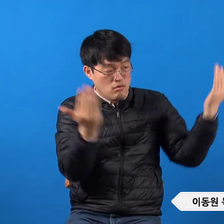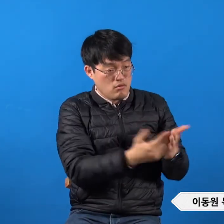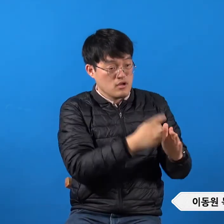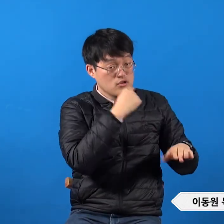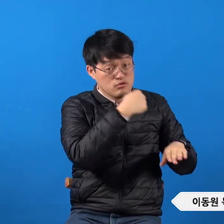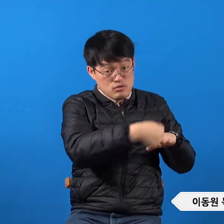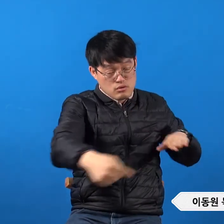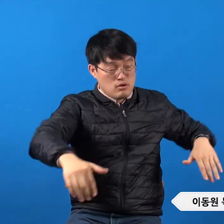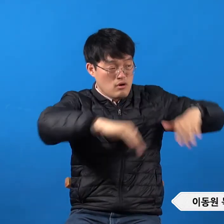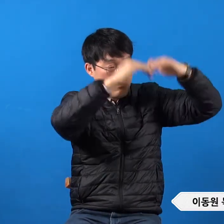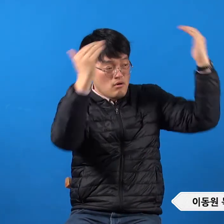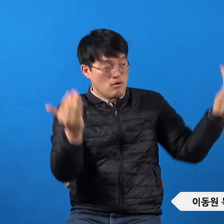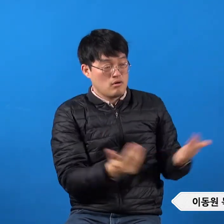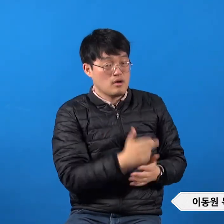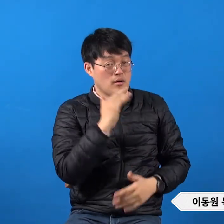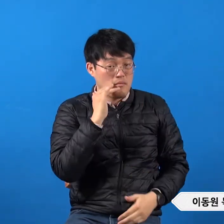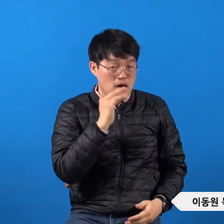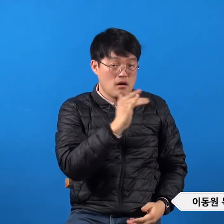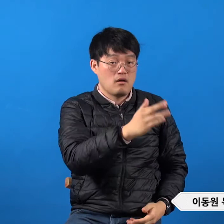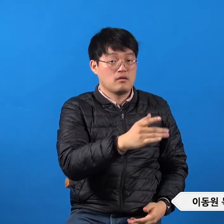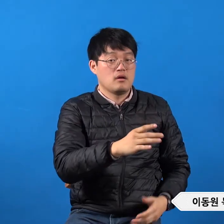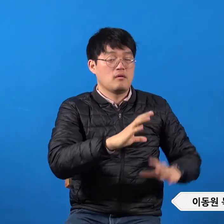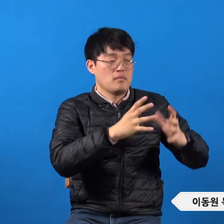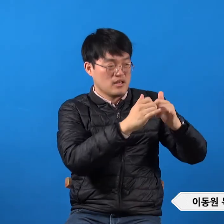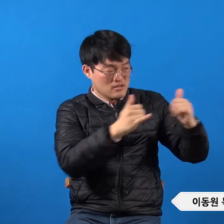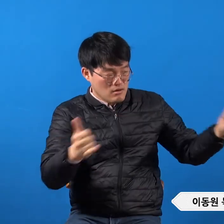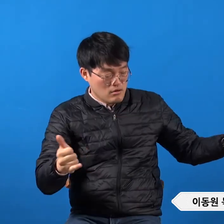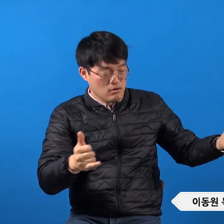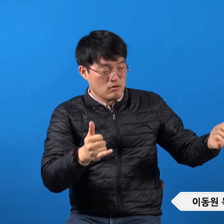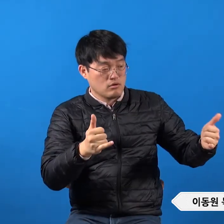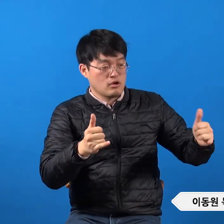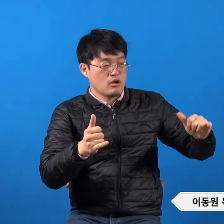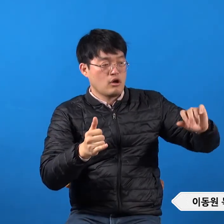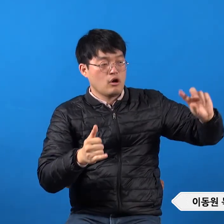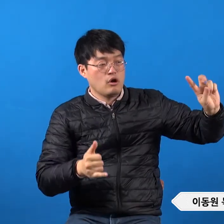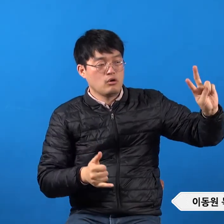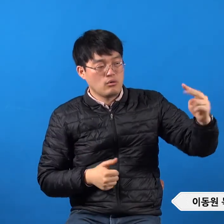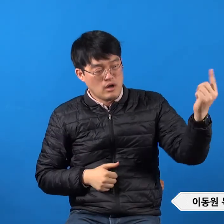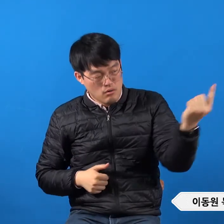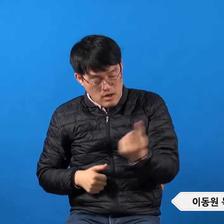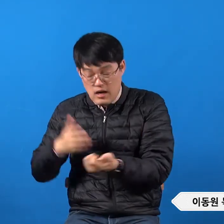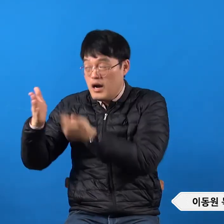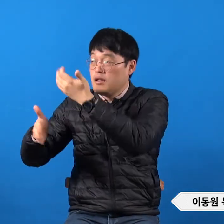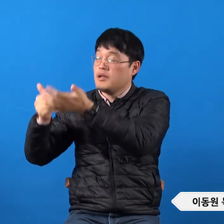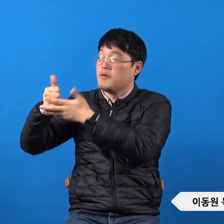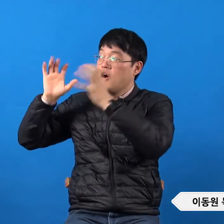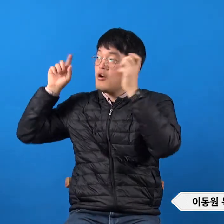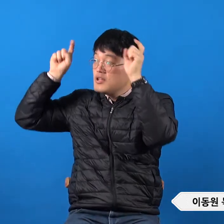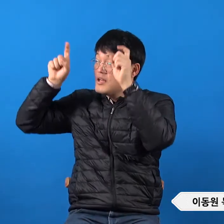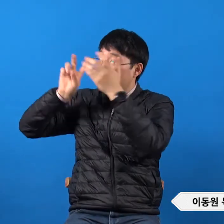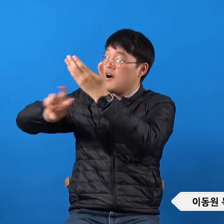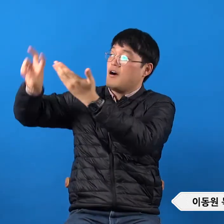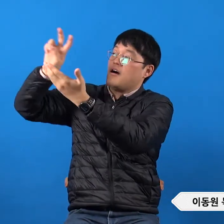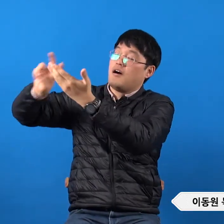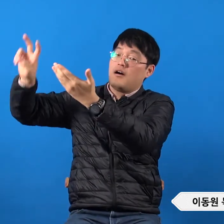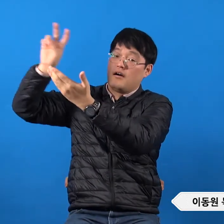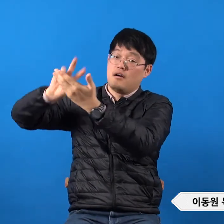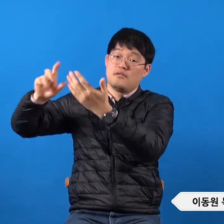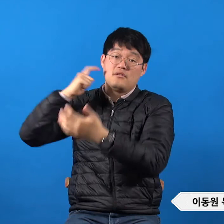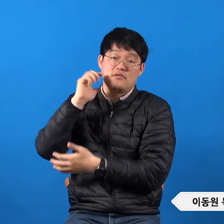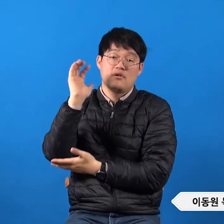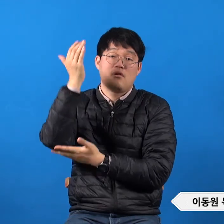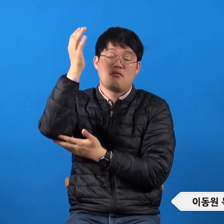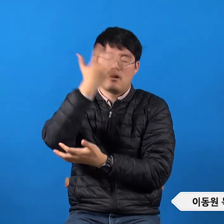족속, 온 방언, 온 나라 가운데서 예수 믿고 주 앞에 돌아와 마지막 하나님과 어린 양을 찬양하는 그